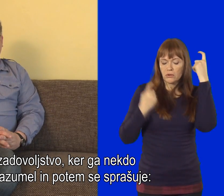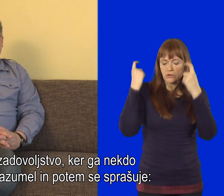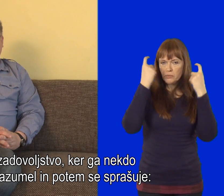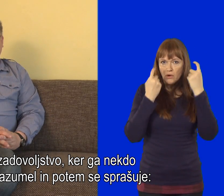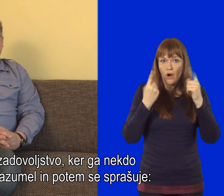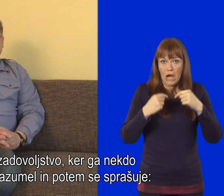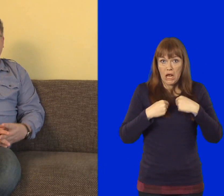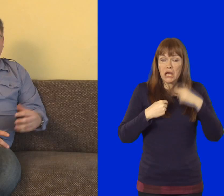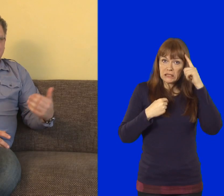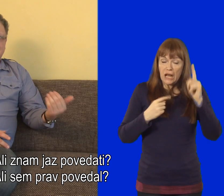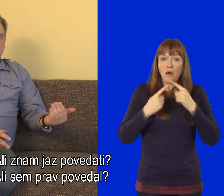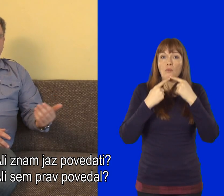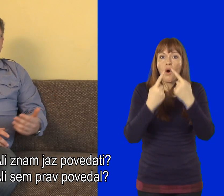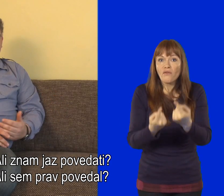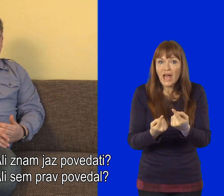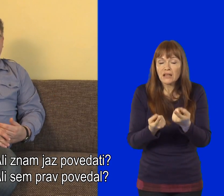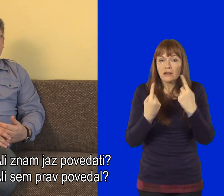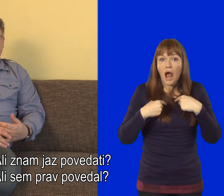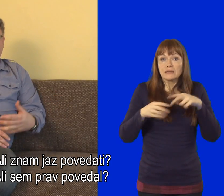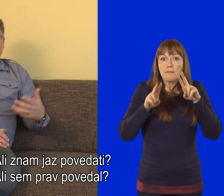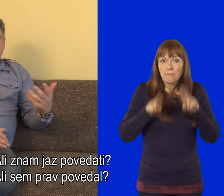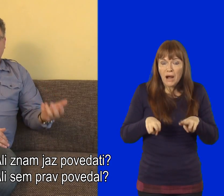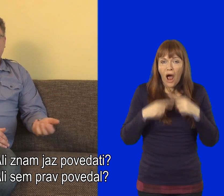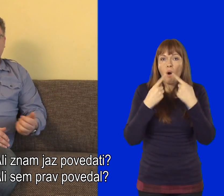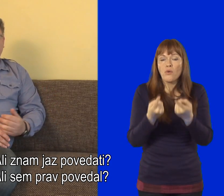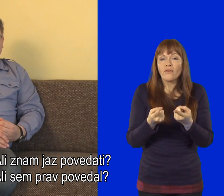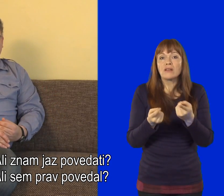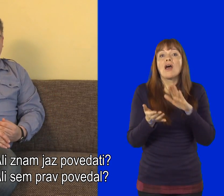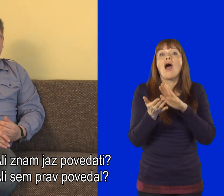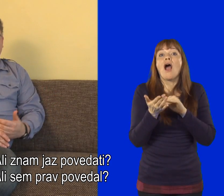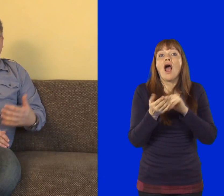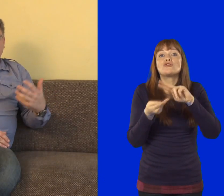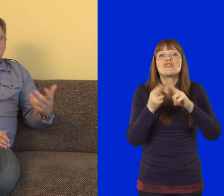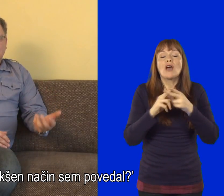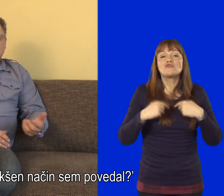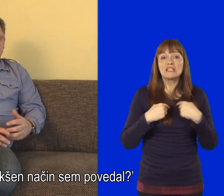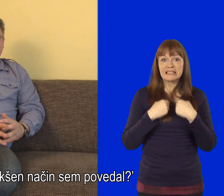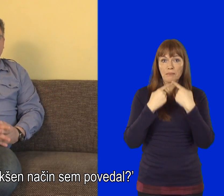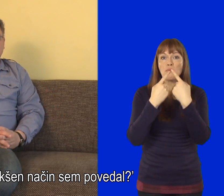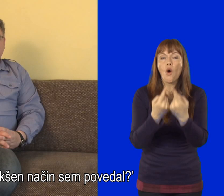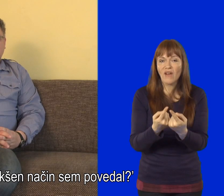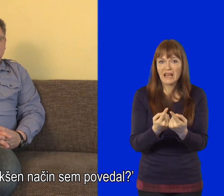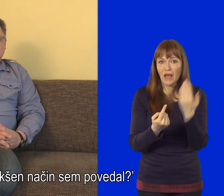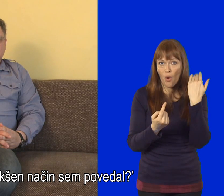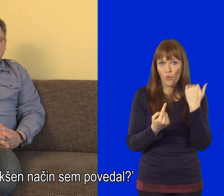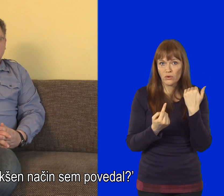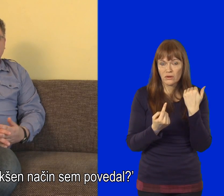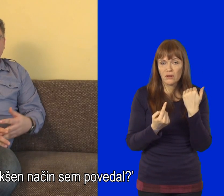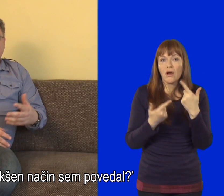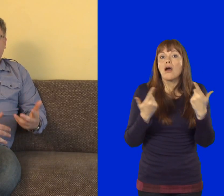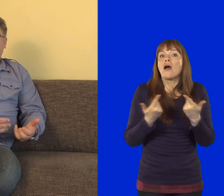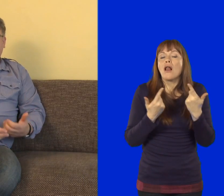in potem se sprašuje, ali znam jaz povedati, ali sem prav povedal, na kakšen način sem povedal,